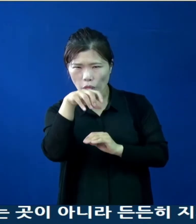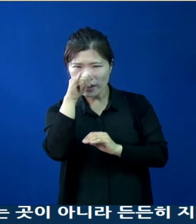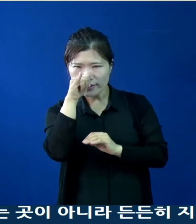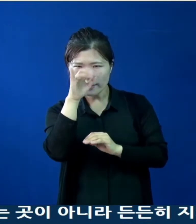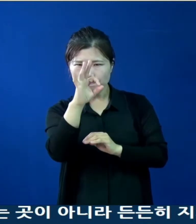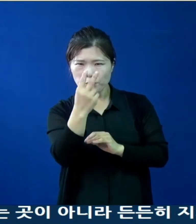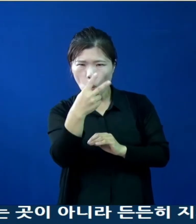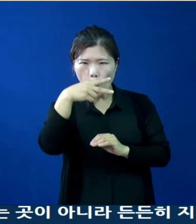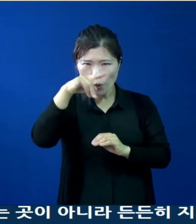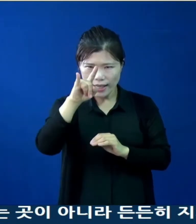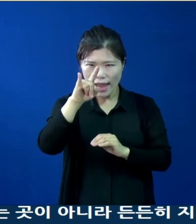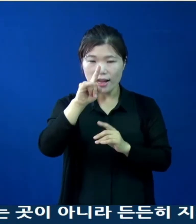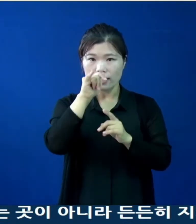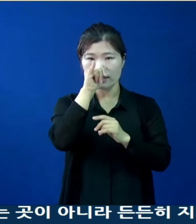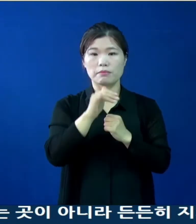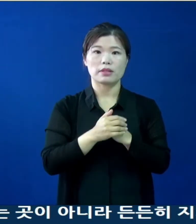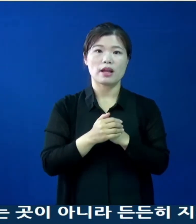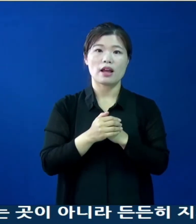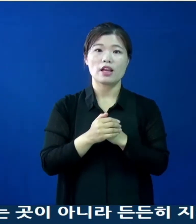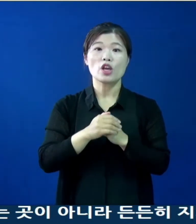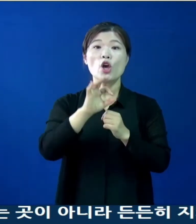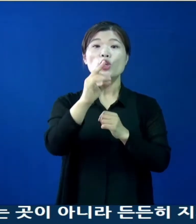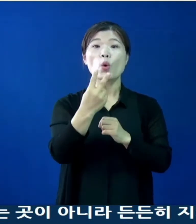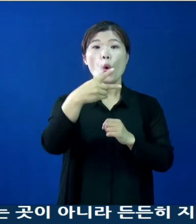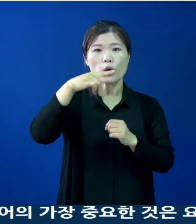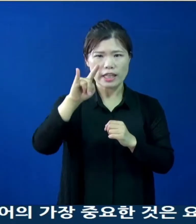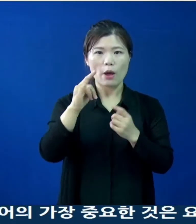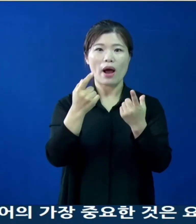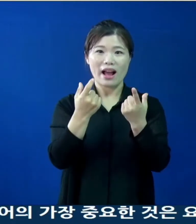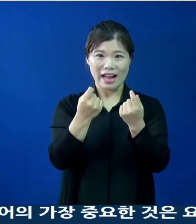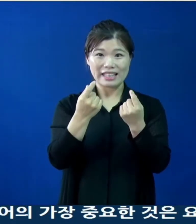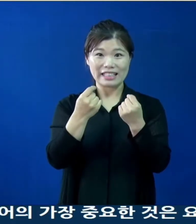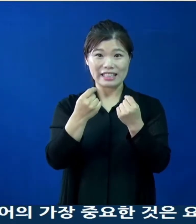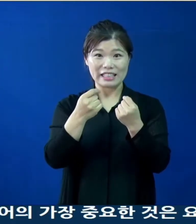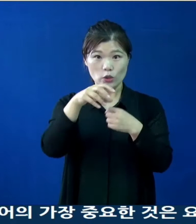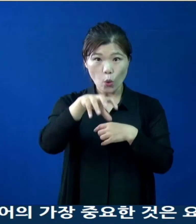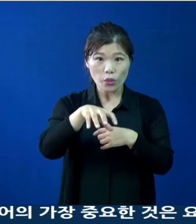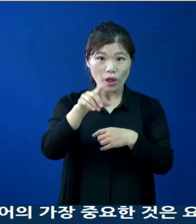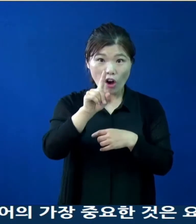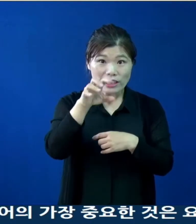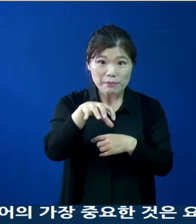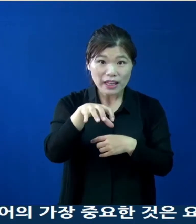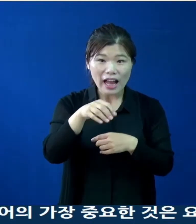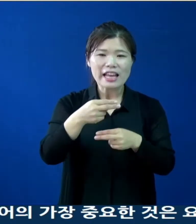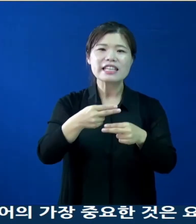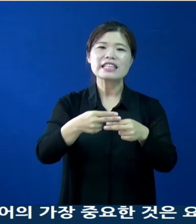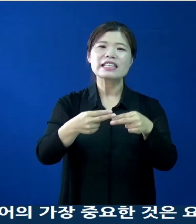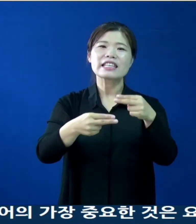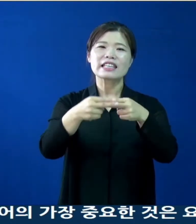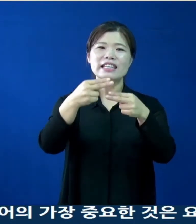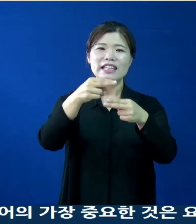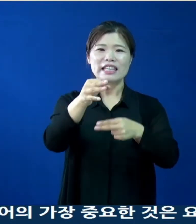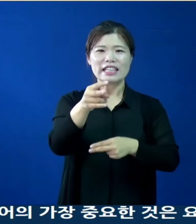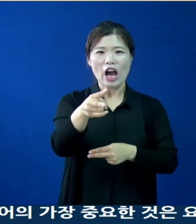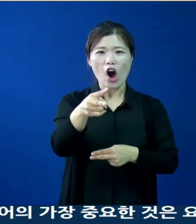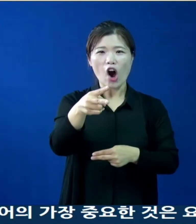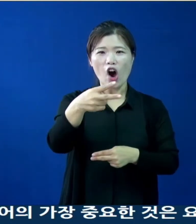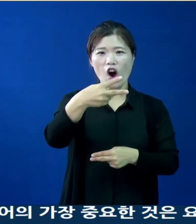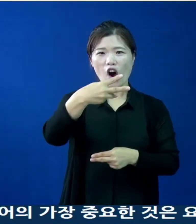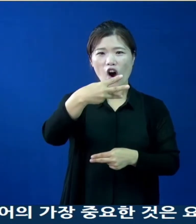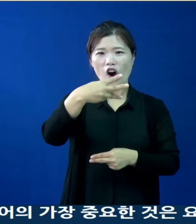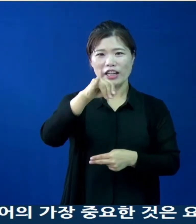같은 이 도시 성읍은 어디였습니까? 여리고죠. 그래서 그 여리고를 무너뜨릴 수 없을 거라고